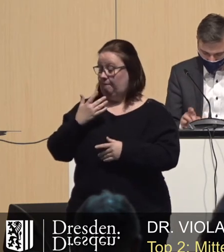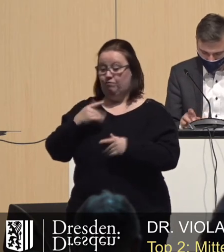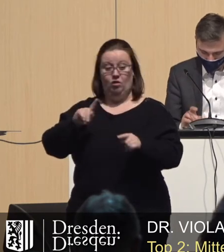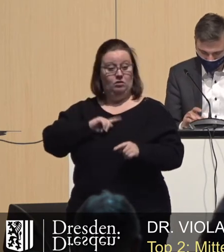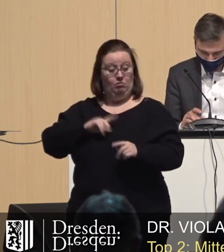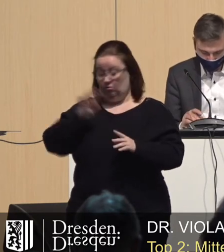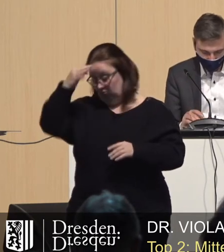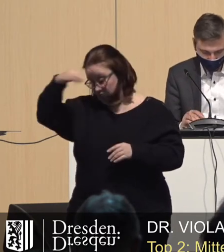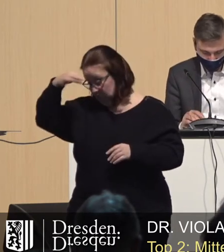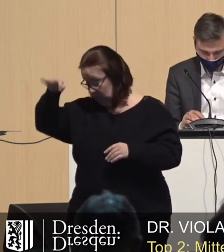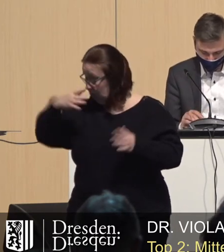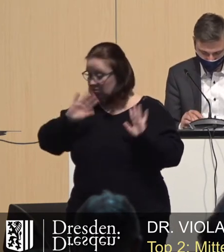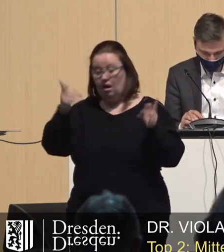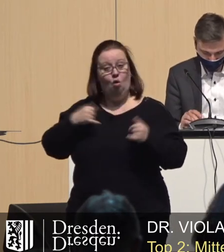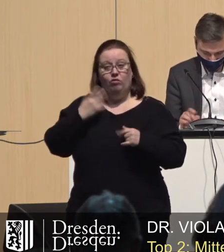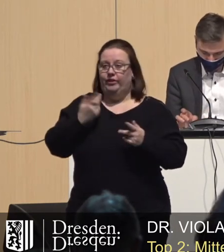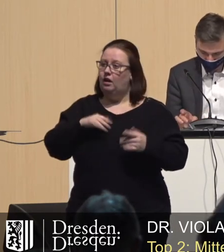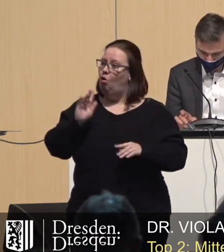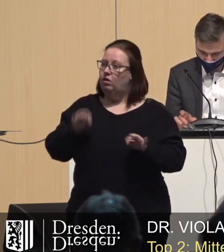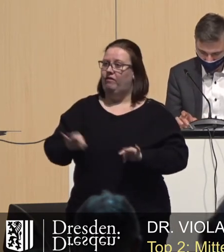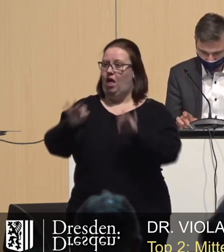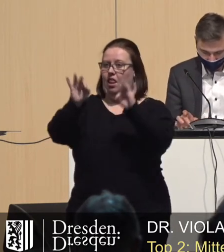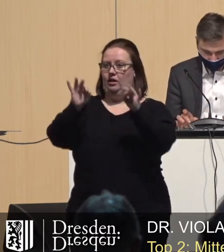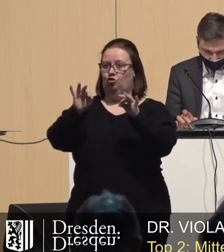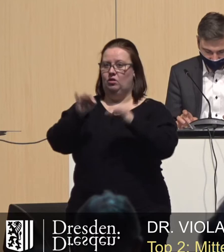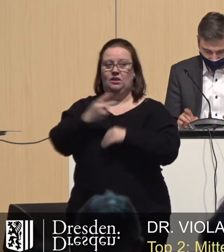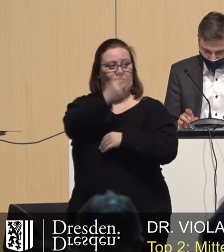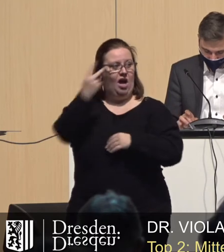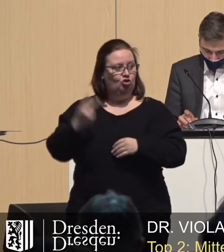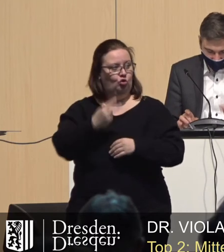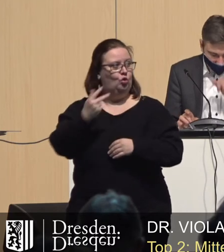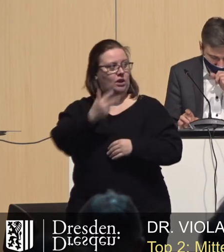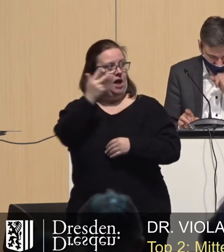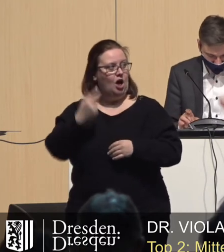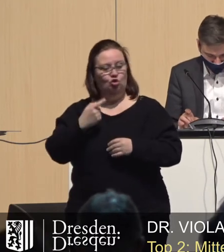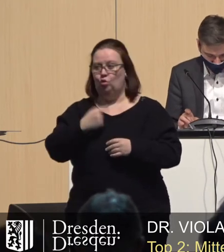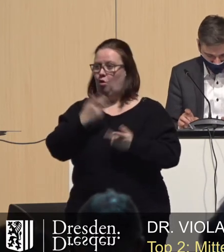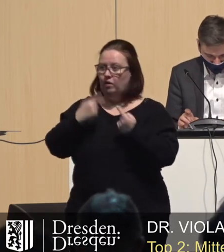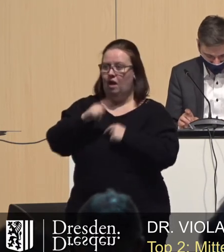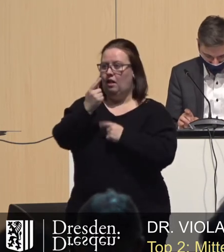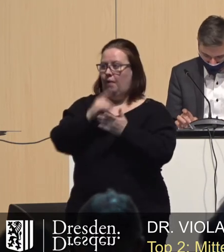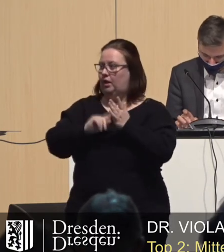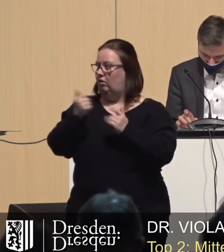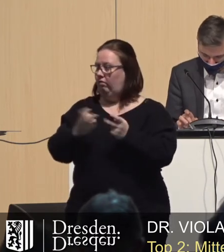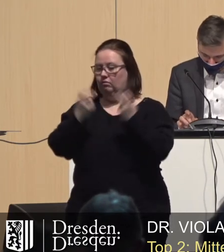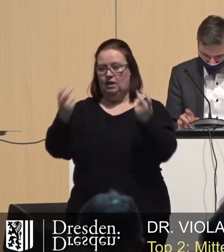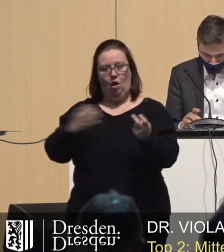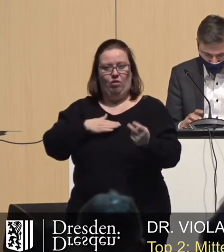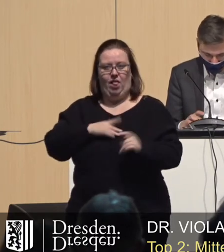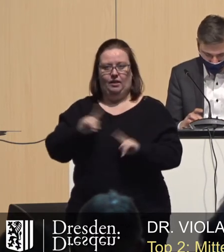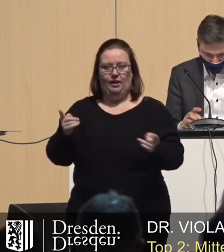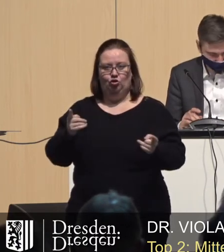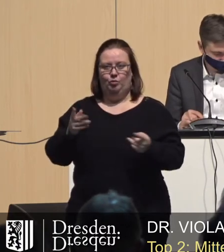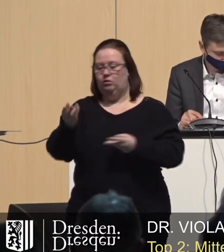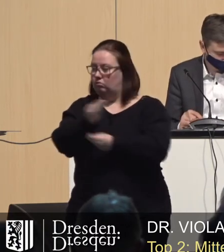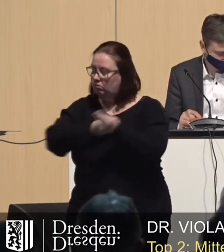ich voll bei Ihnen. Ich persönlich finde es auch höchst gefährlich, 2 Stunden und 3 Stunden auch mit 1,5 Meter Abstand hier zu sitzen, mit